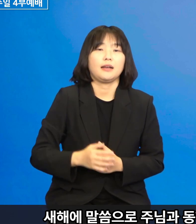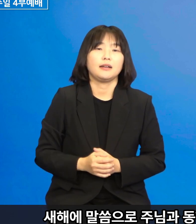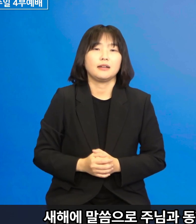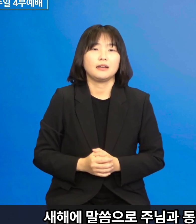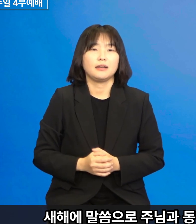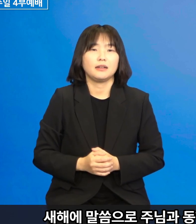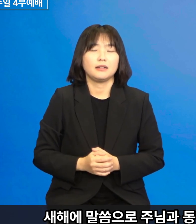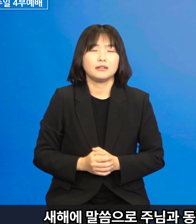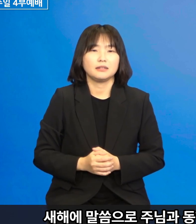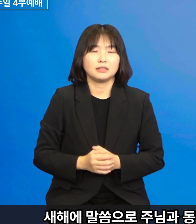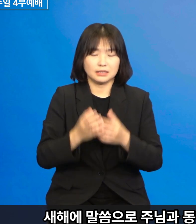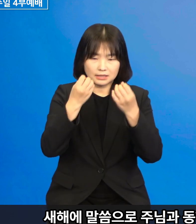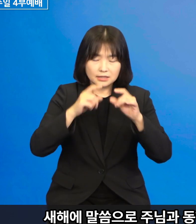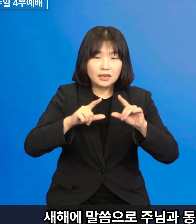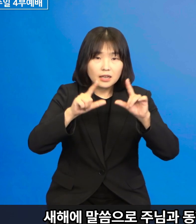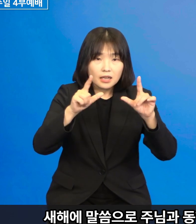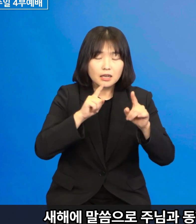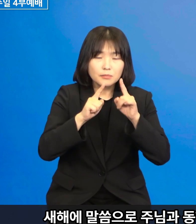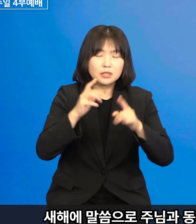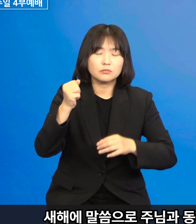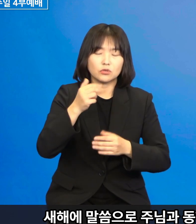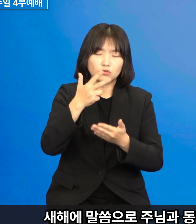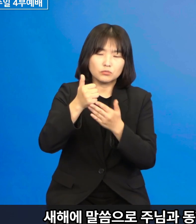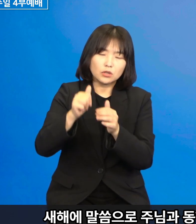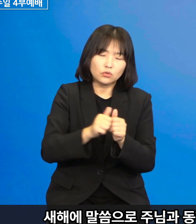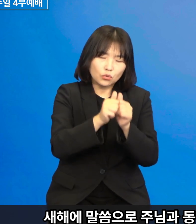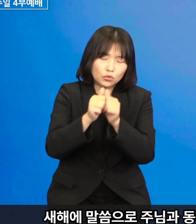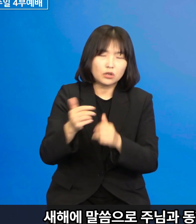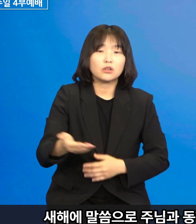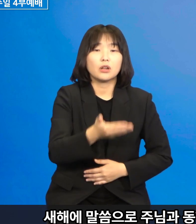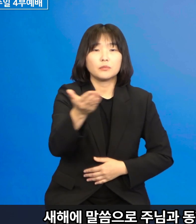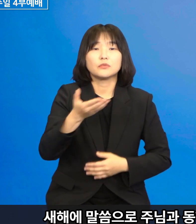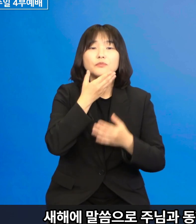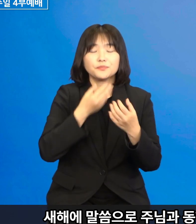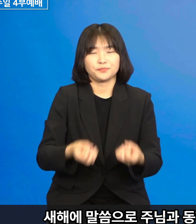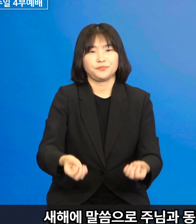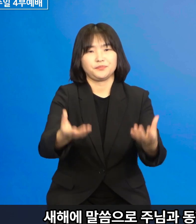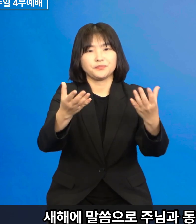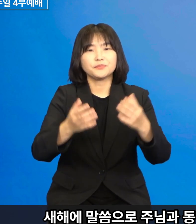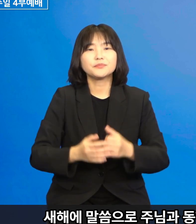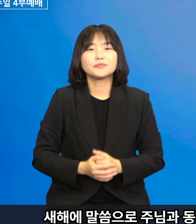새해에 말씀으로 주님과 동행하는 여러분 되시길 축복합니다.